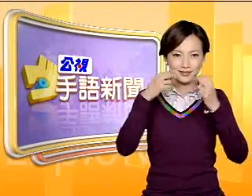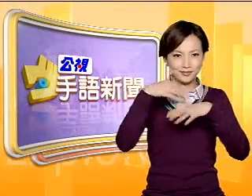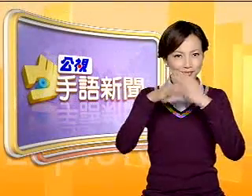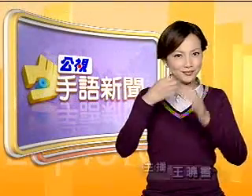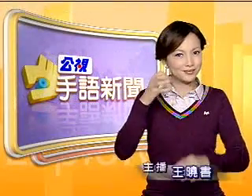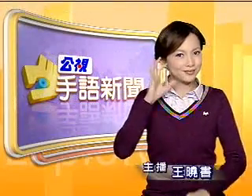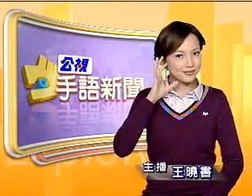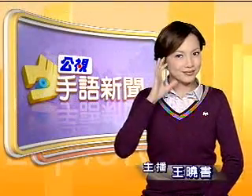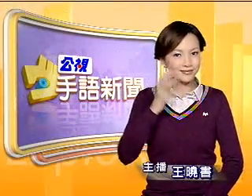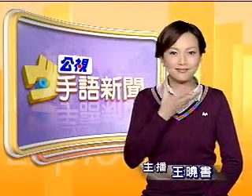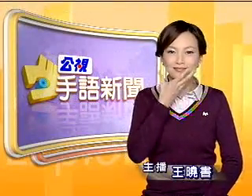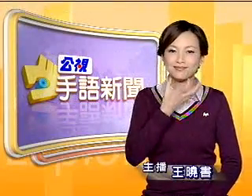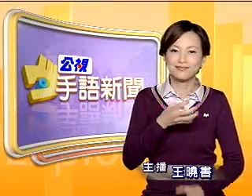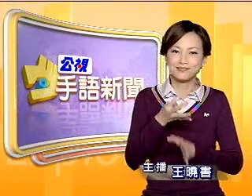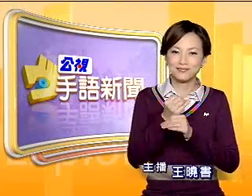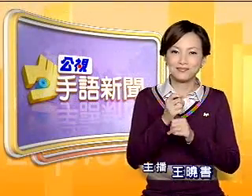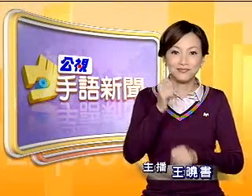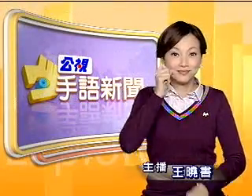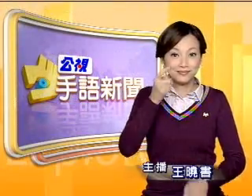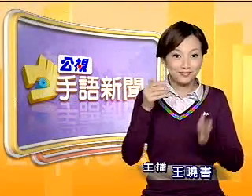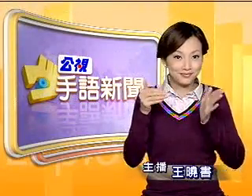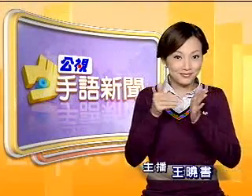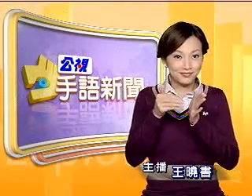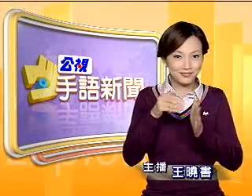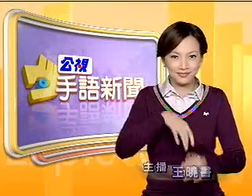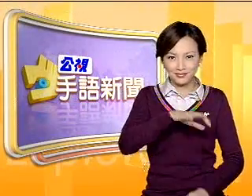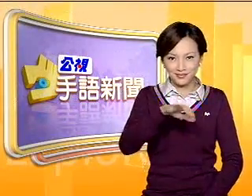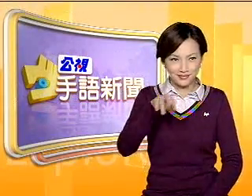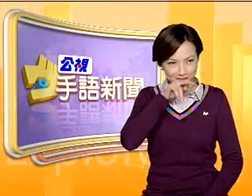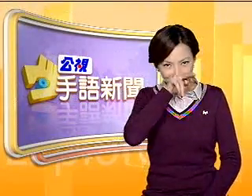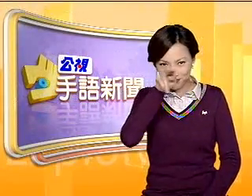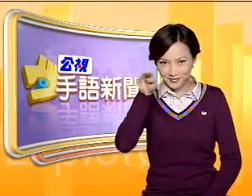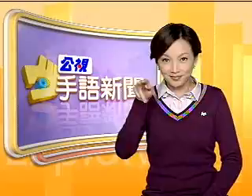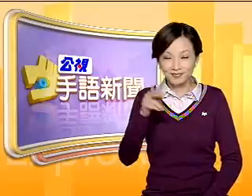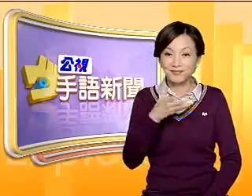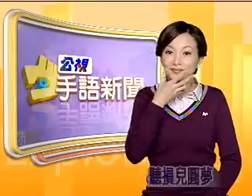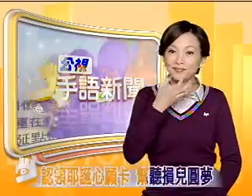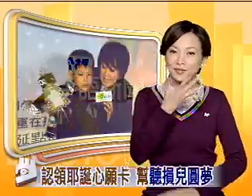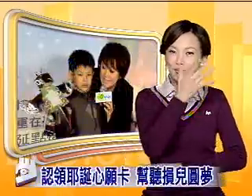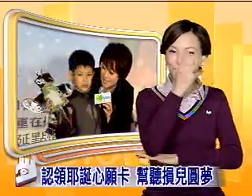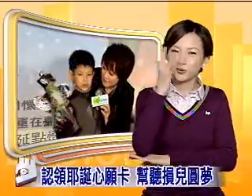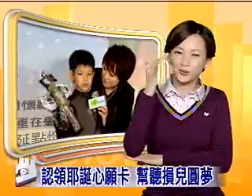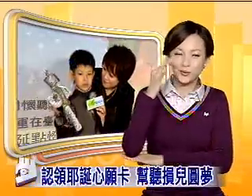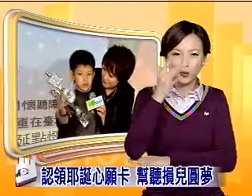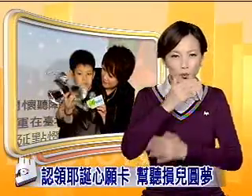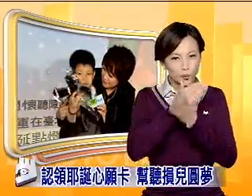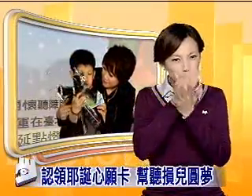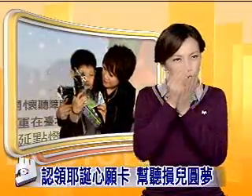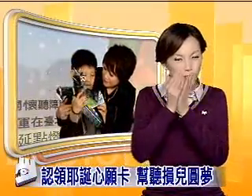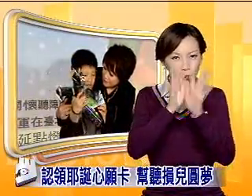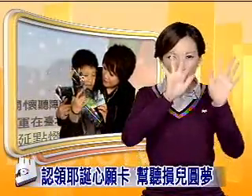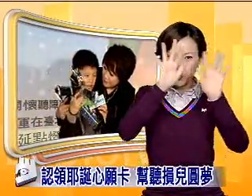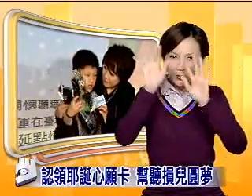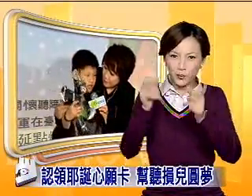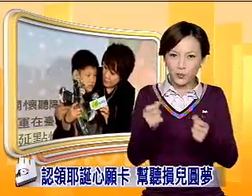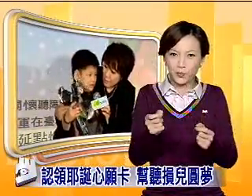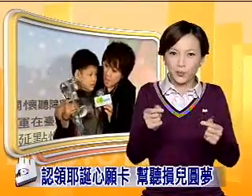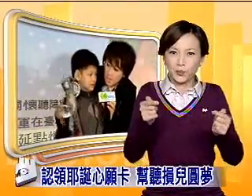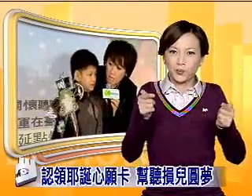欢迎回到首尔新闻的现场。再过不到一个月就是圣诞节了，各地已经可以慢慢的看到了耶诞的气氛。一